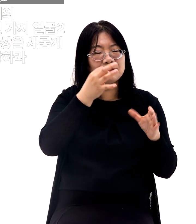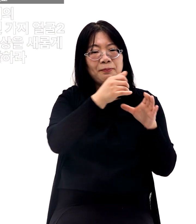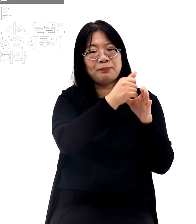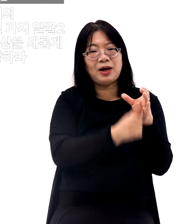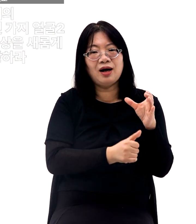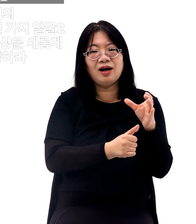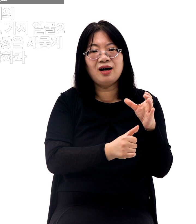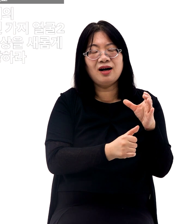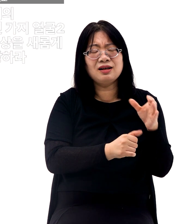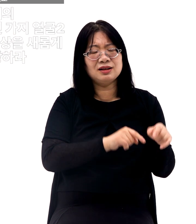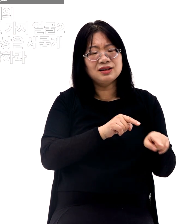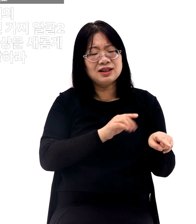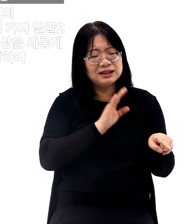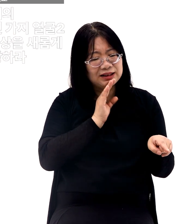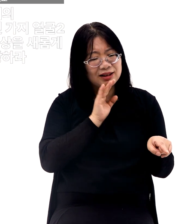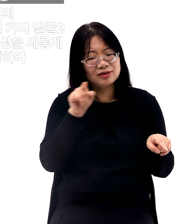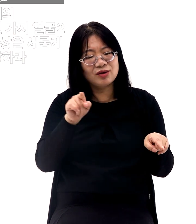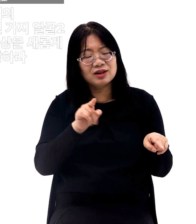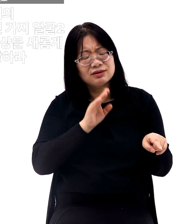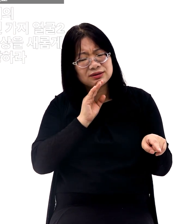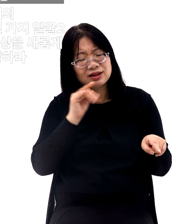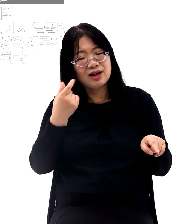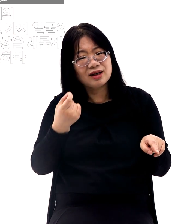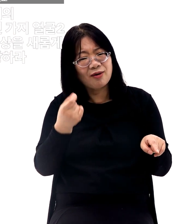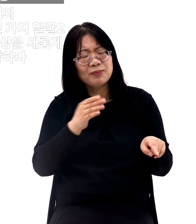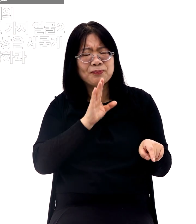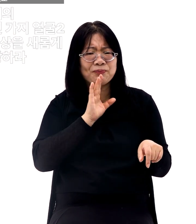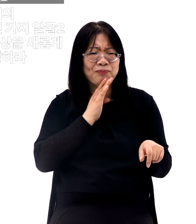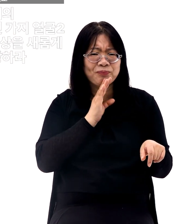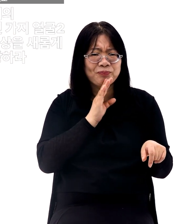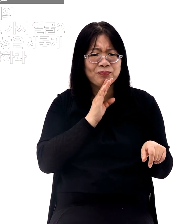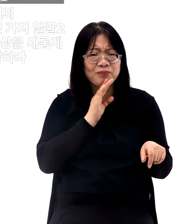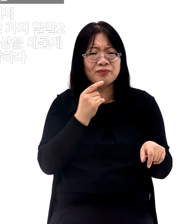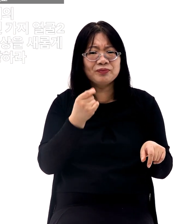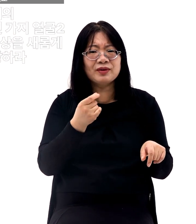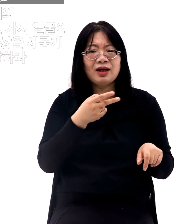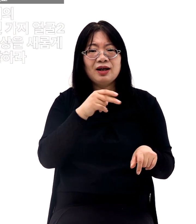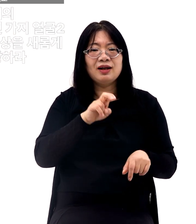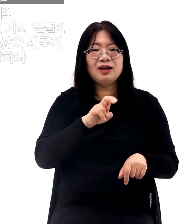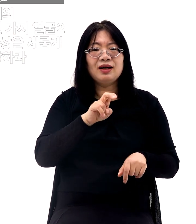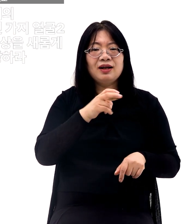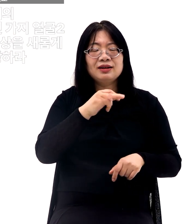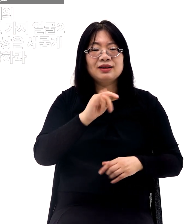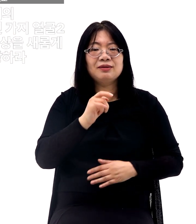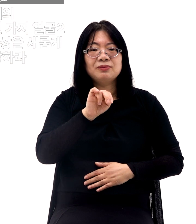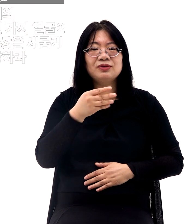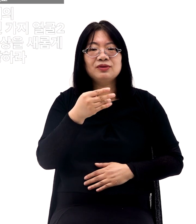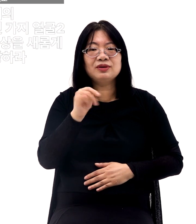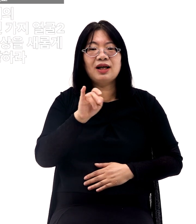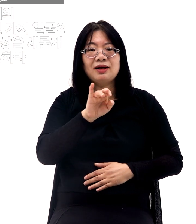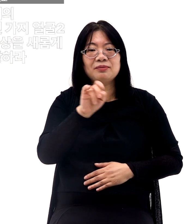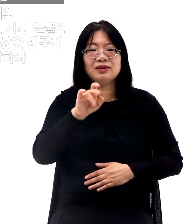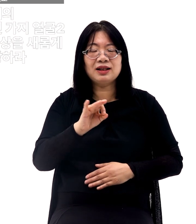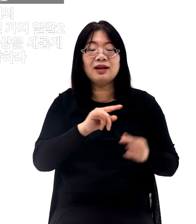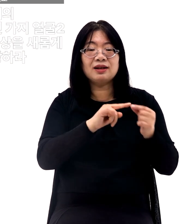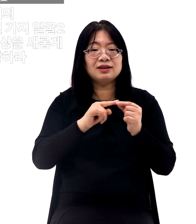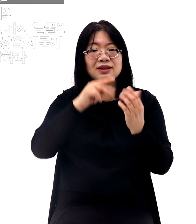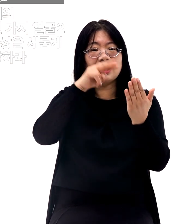매몰되어서 이게 진짜일까 저게 진짜 같고. 자, 우리 딘 플레밍의 글을 한 편 읽어볼까요? 띄워주세요.